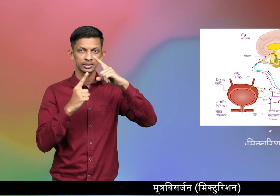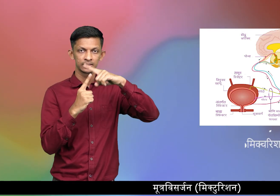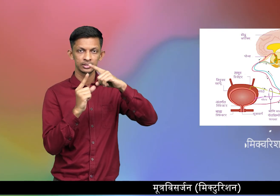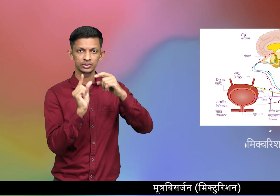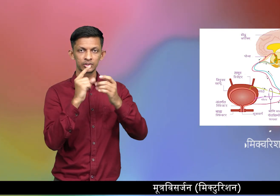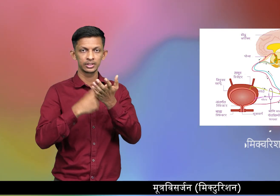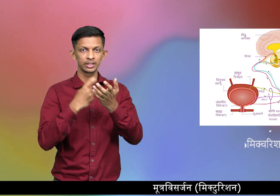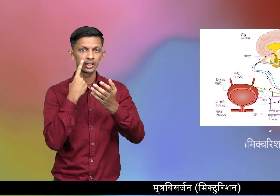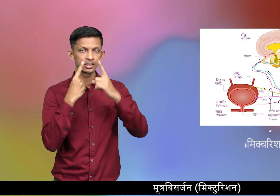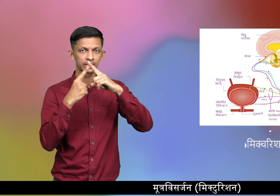मूत्रविसर्जन, म्युक्च्युरेशन.